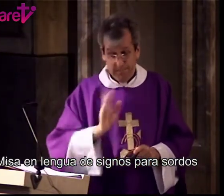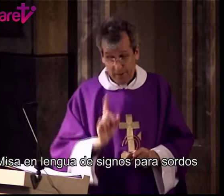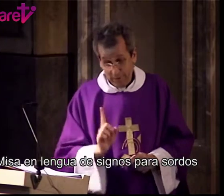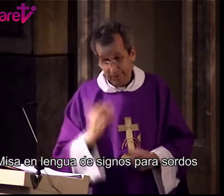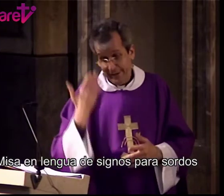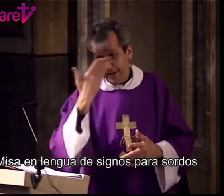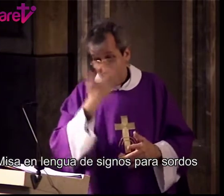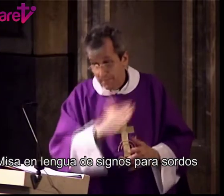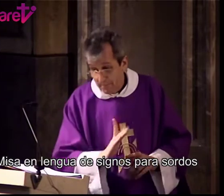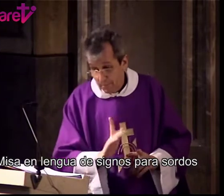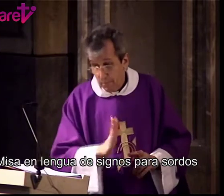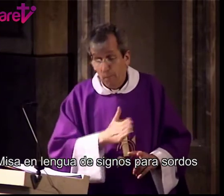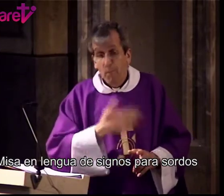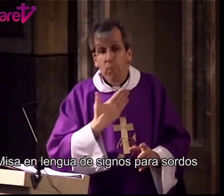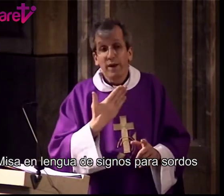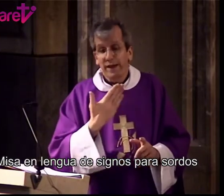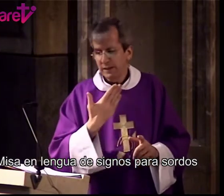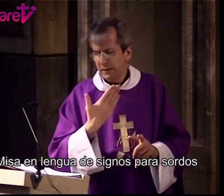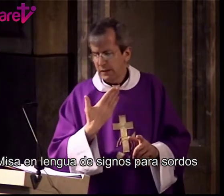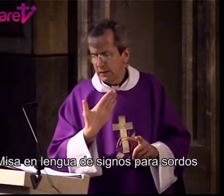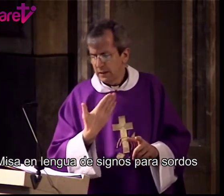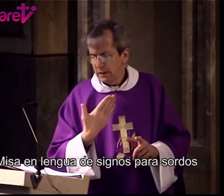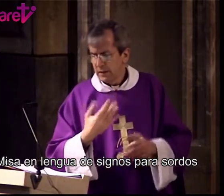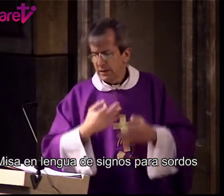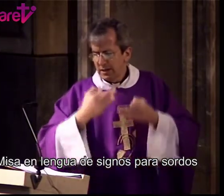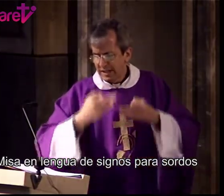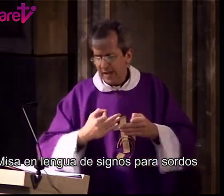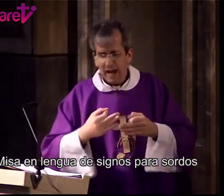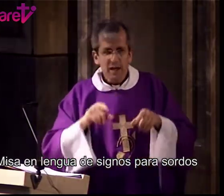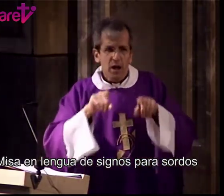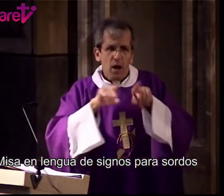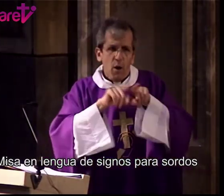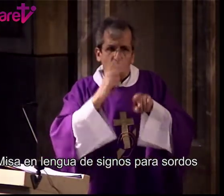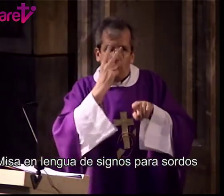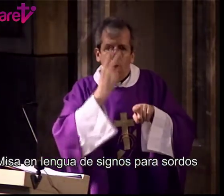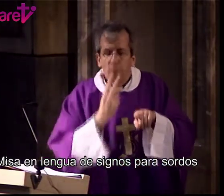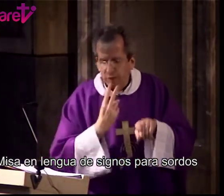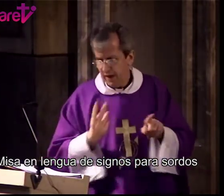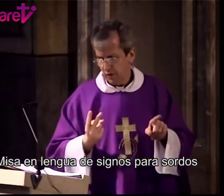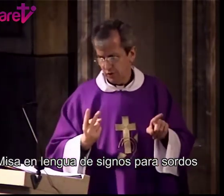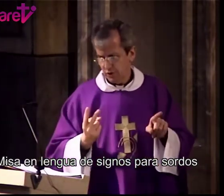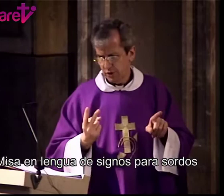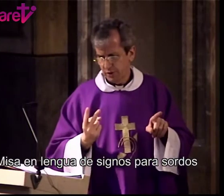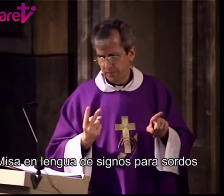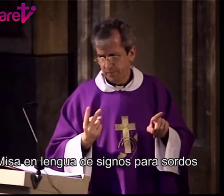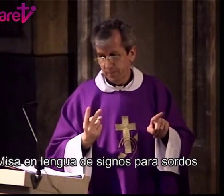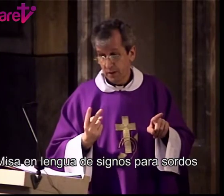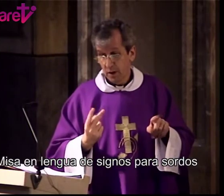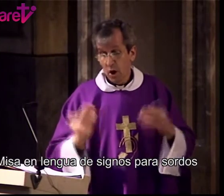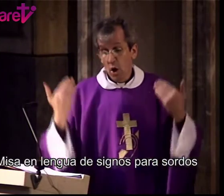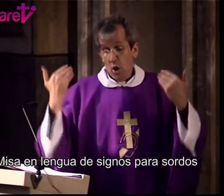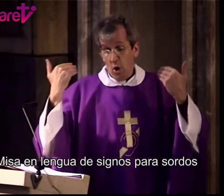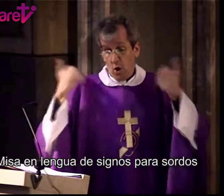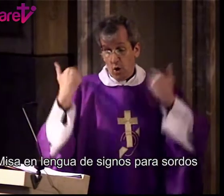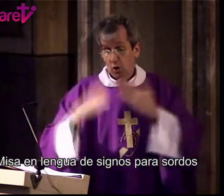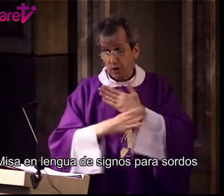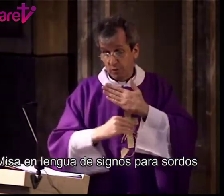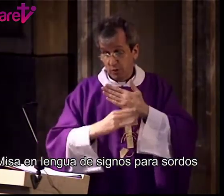no quieren, puedan, sean como ciegos. Los